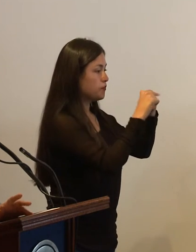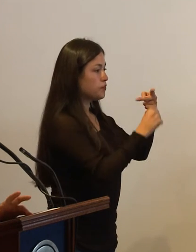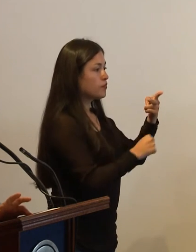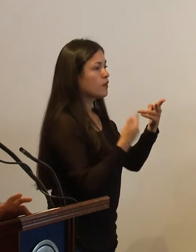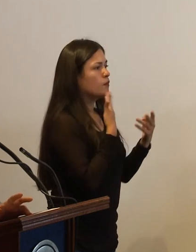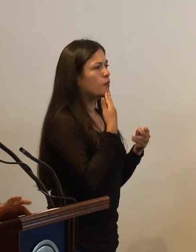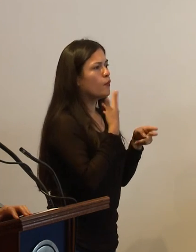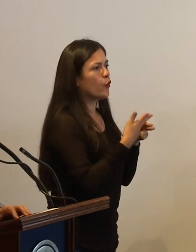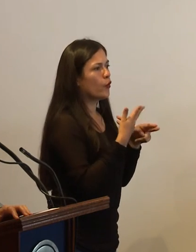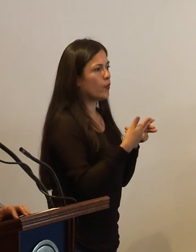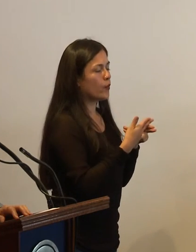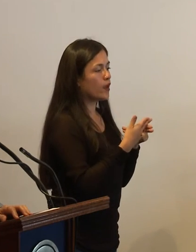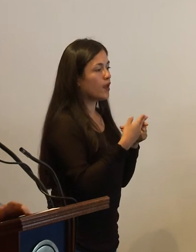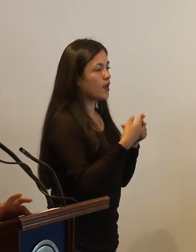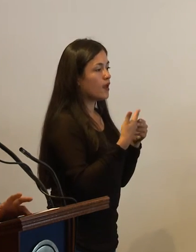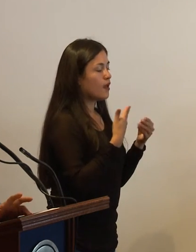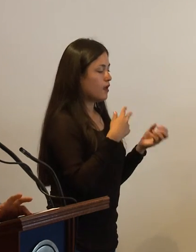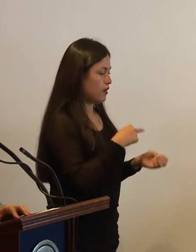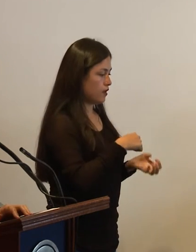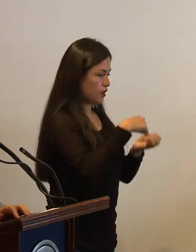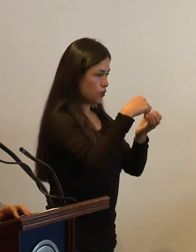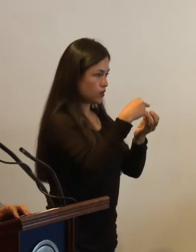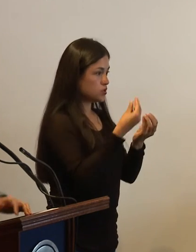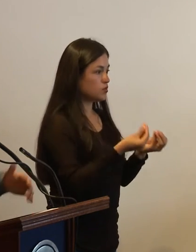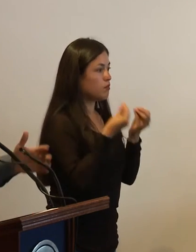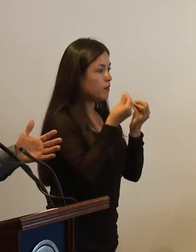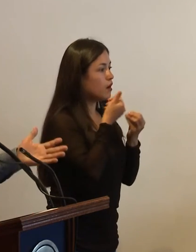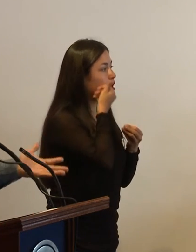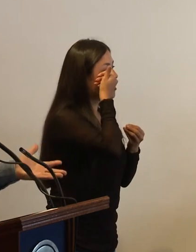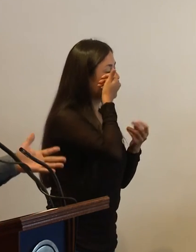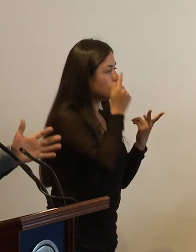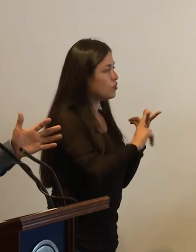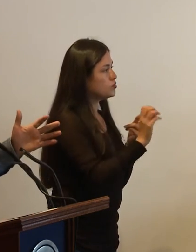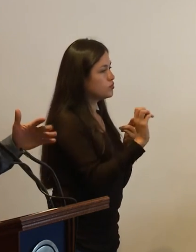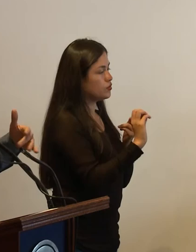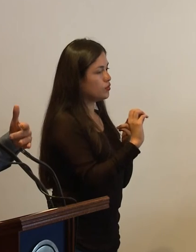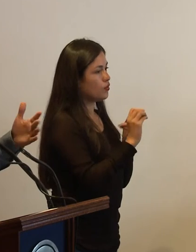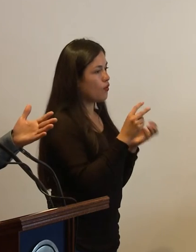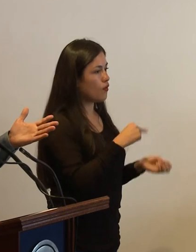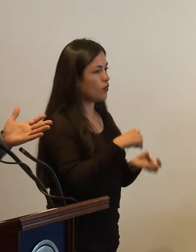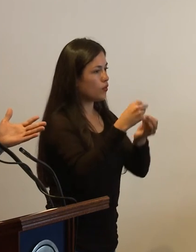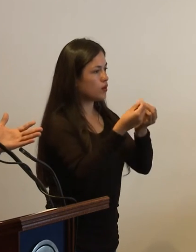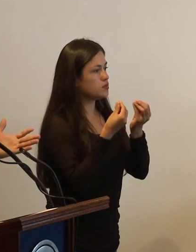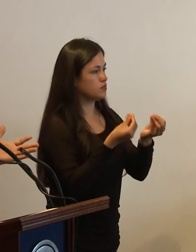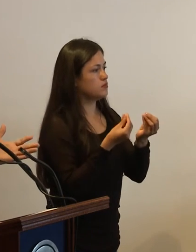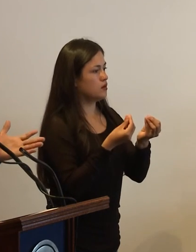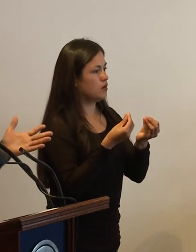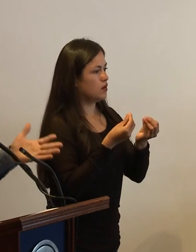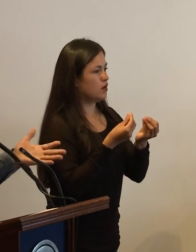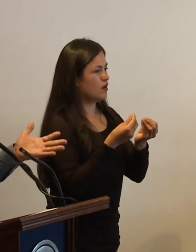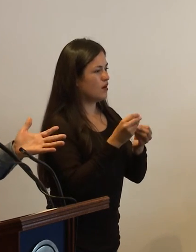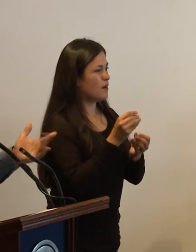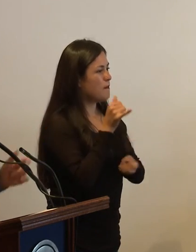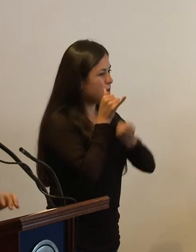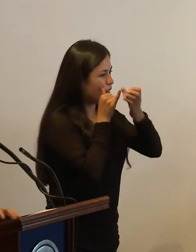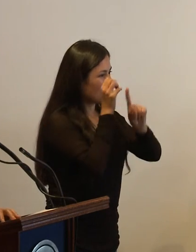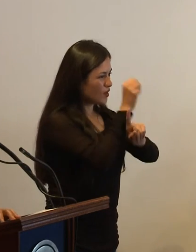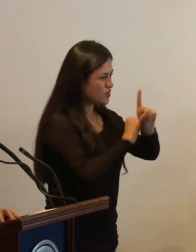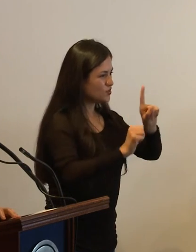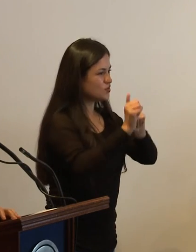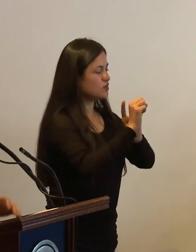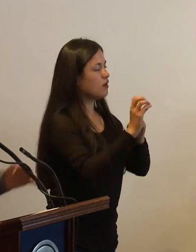nos llamáramos educación para adultos o que buscáramos lo de pedagogía